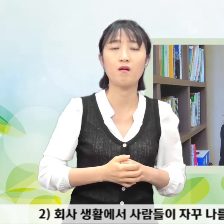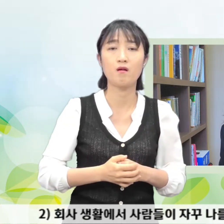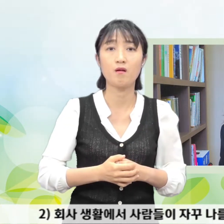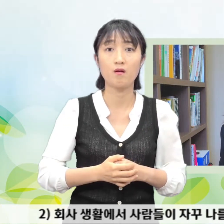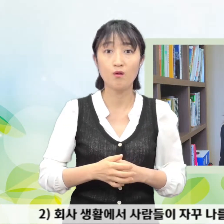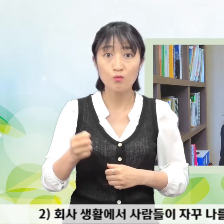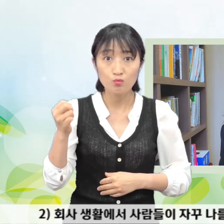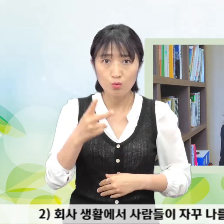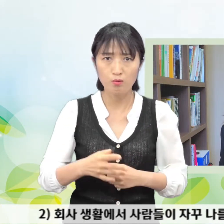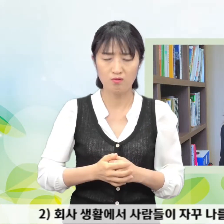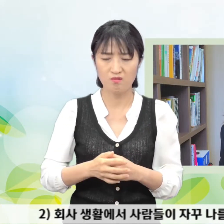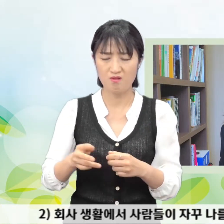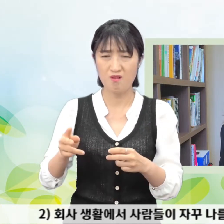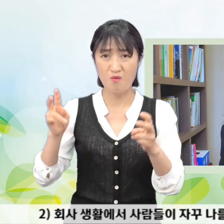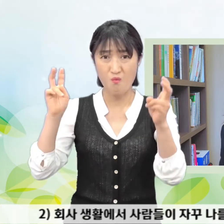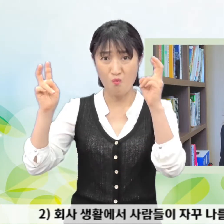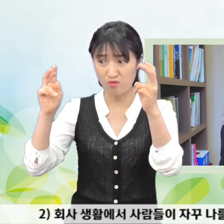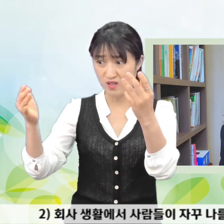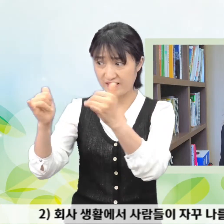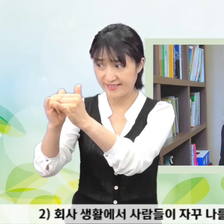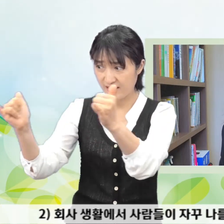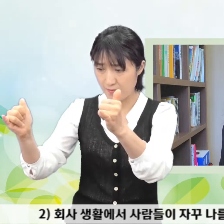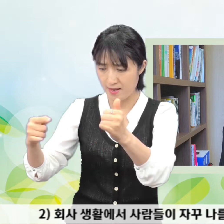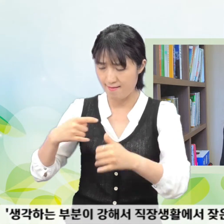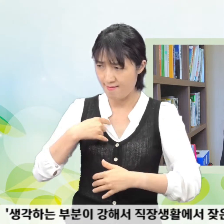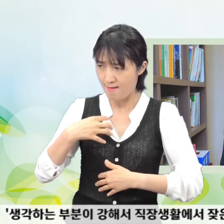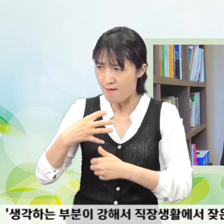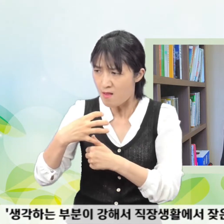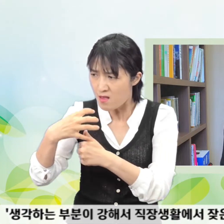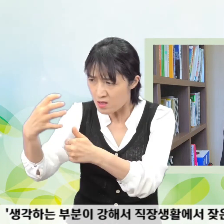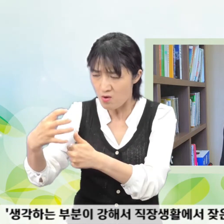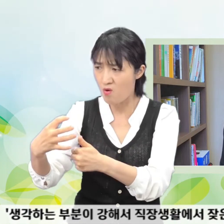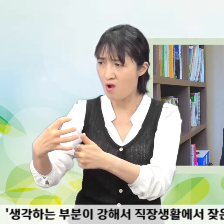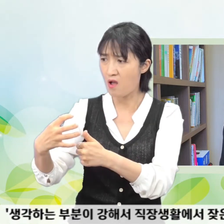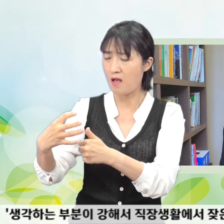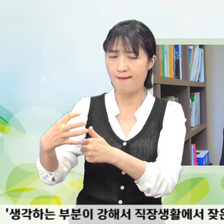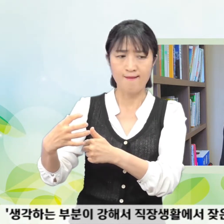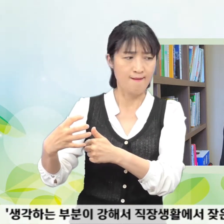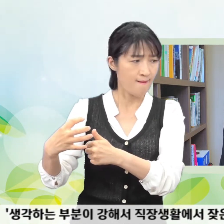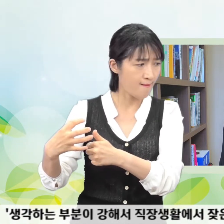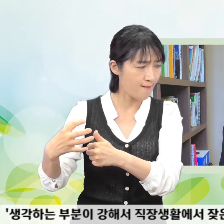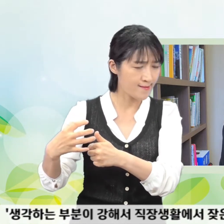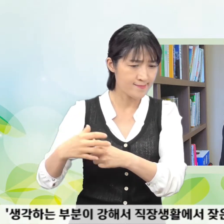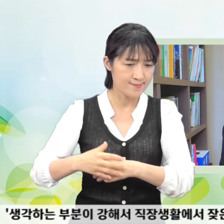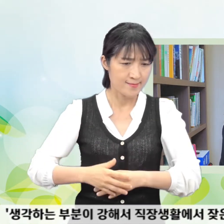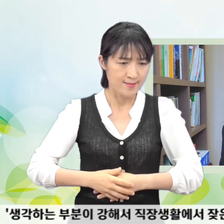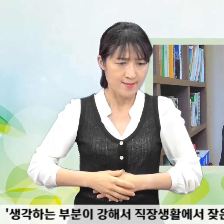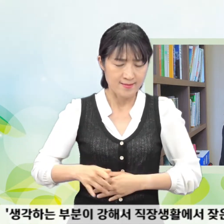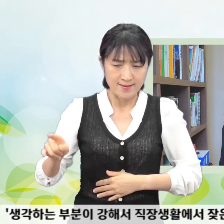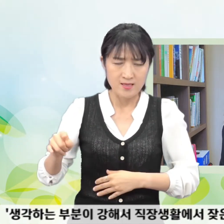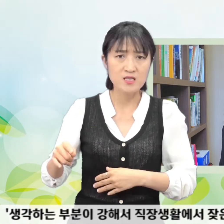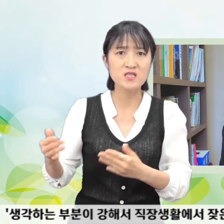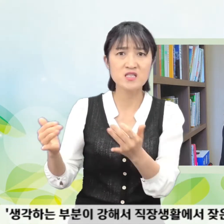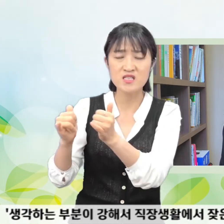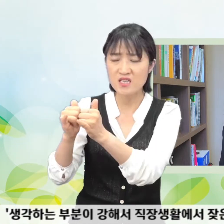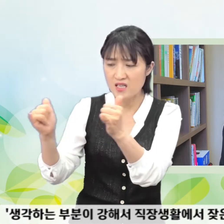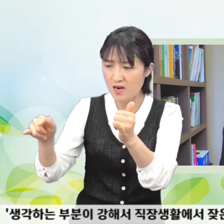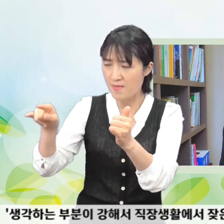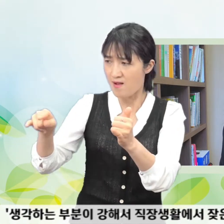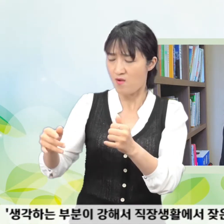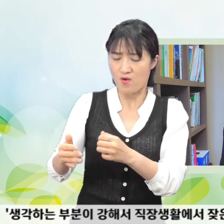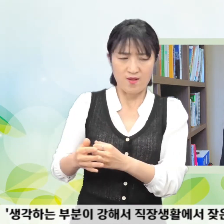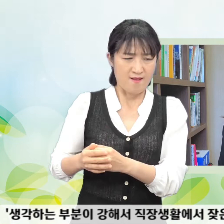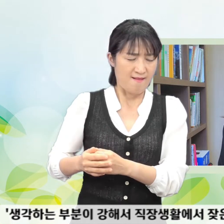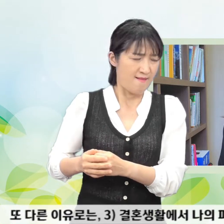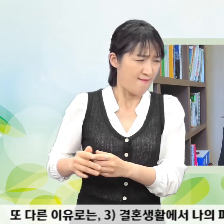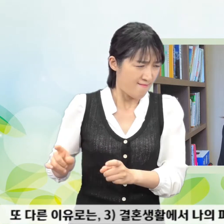회사 생활에서 사람들이 자꾸 나를 착취하고 이용한다라고 생각을 하는 부분이 강하기 때문에 직장 생활에서 잦은 다툼들이